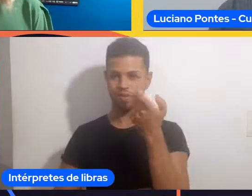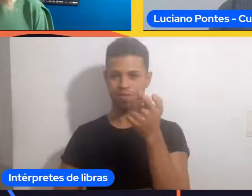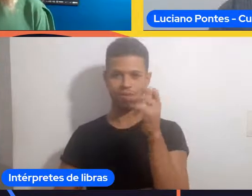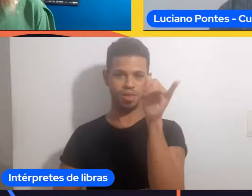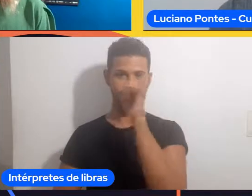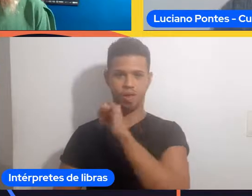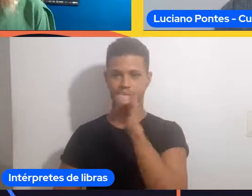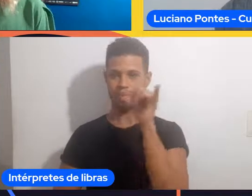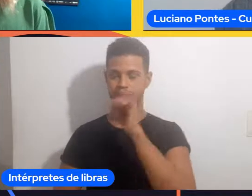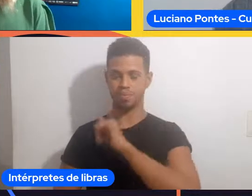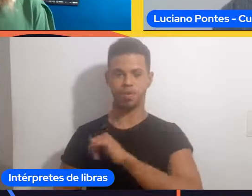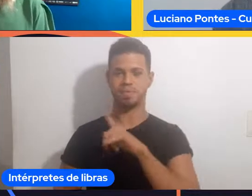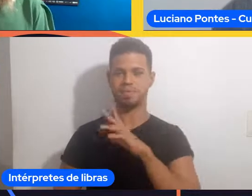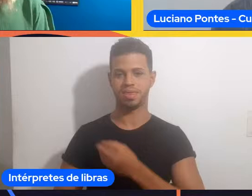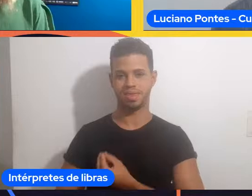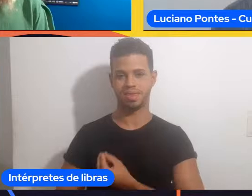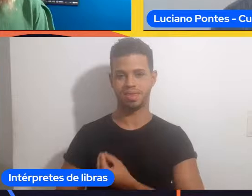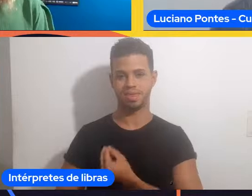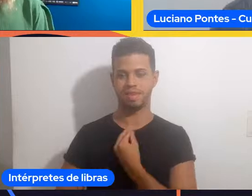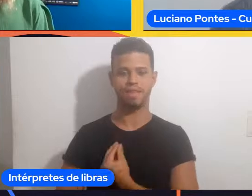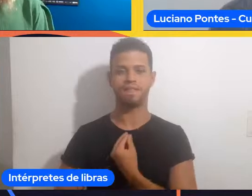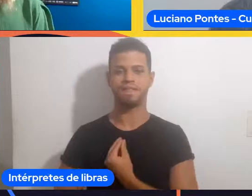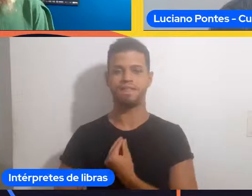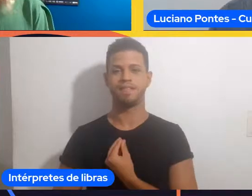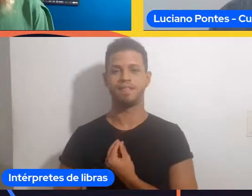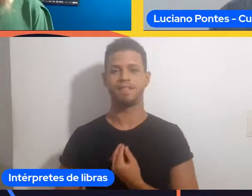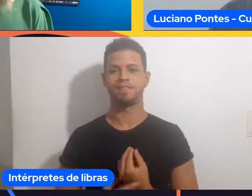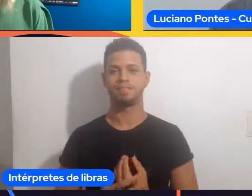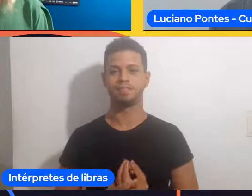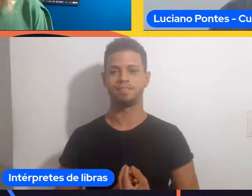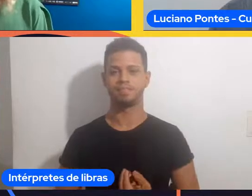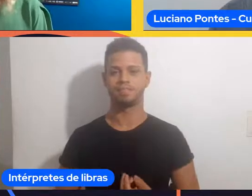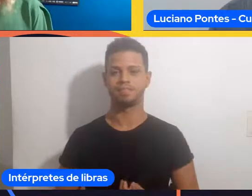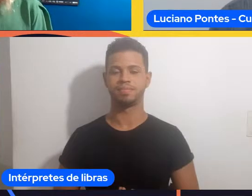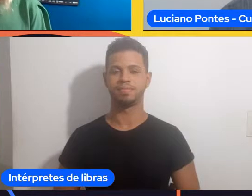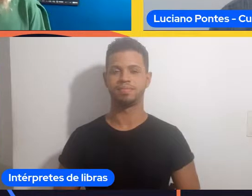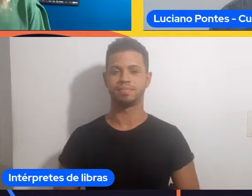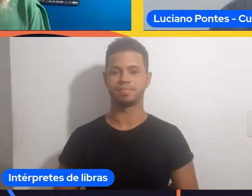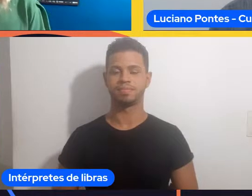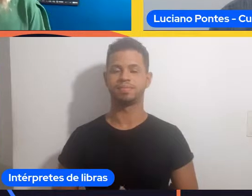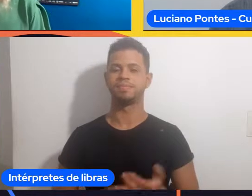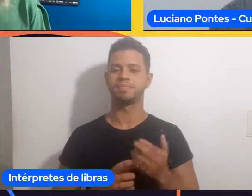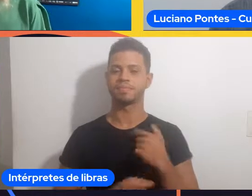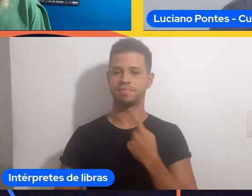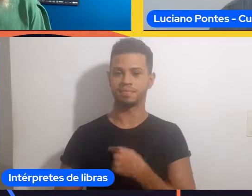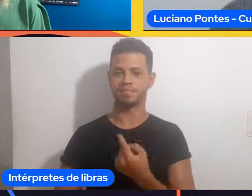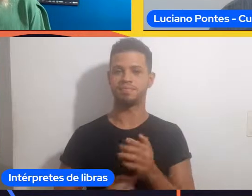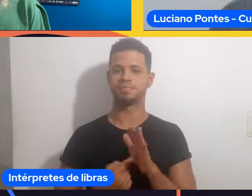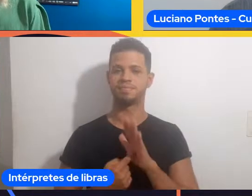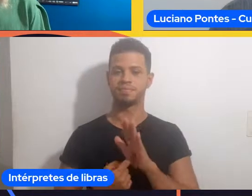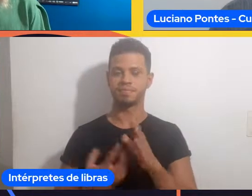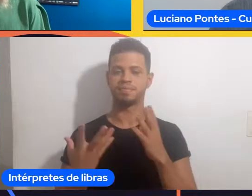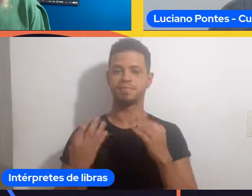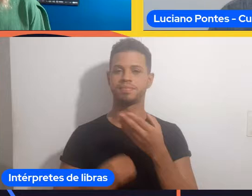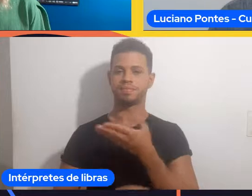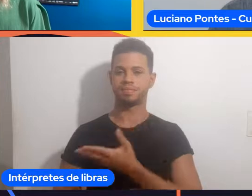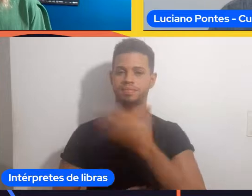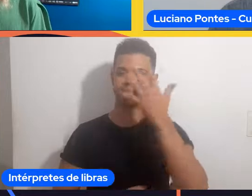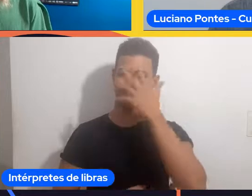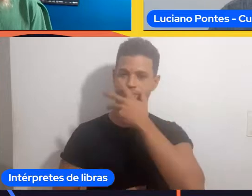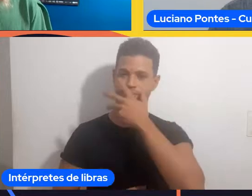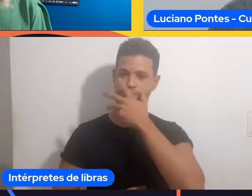de estar ali naquela entregue, né? Você me mostra muito isso, como é bonito dar